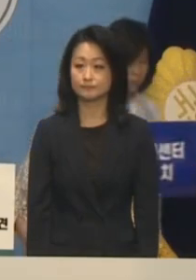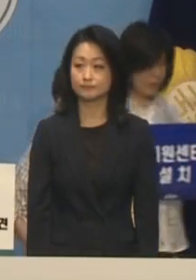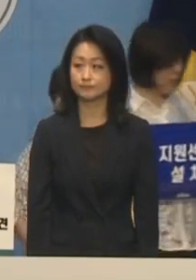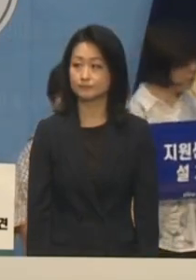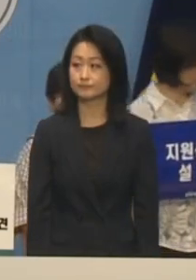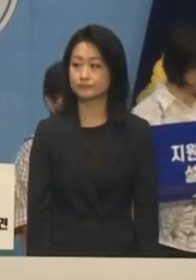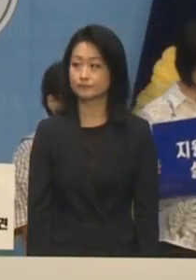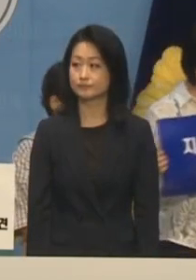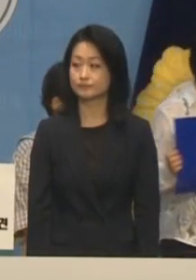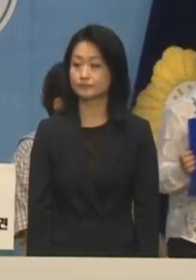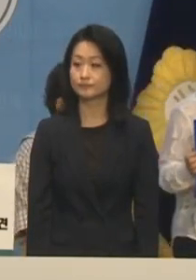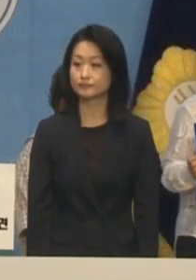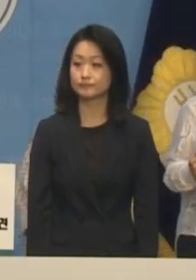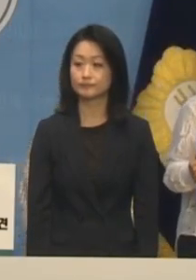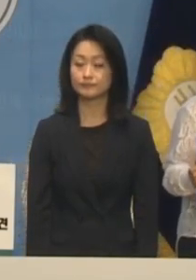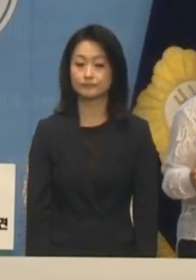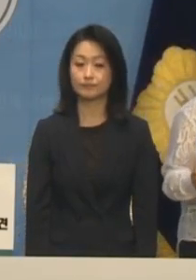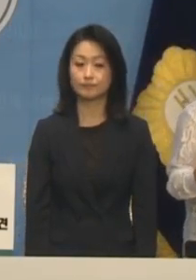이쪽으로.